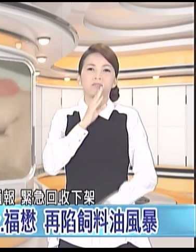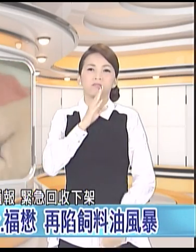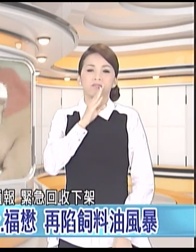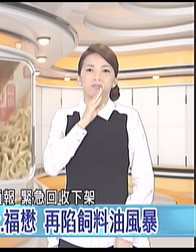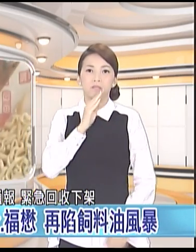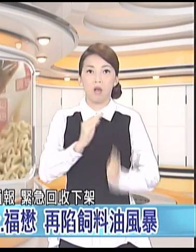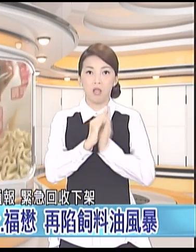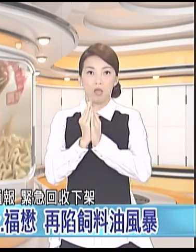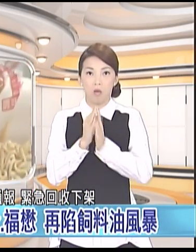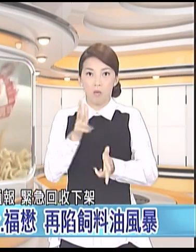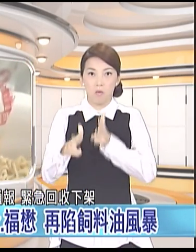回收下架。